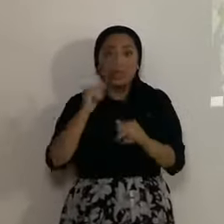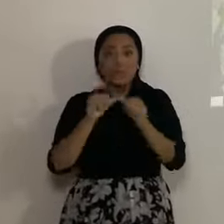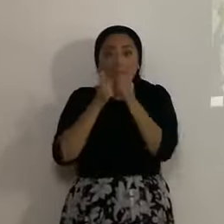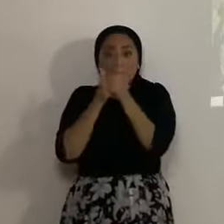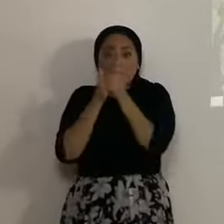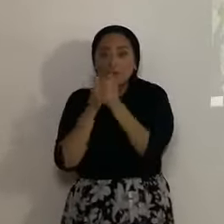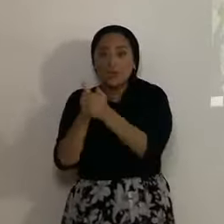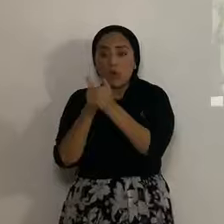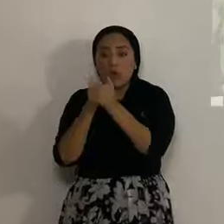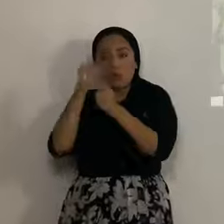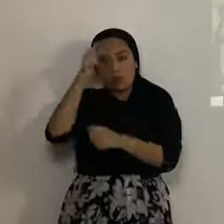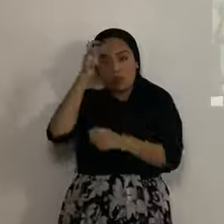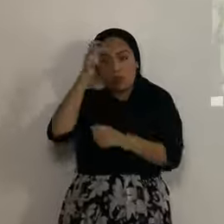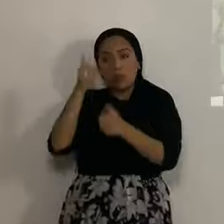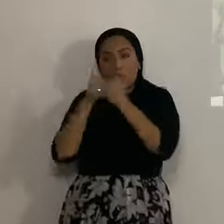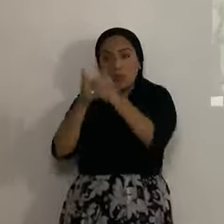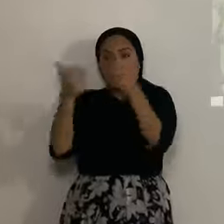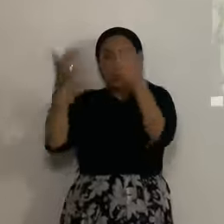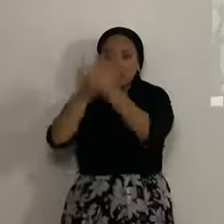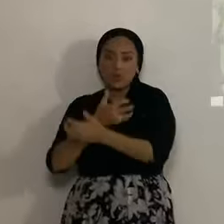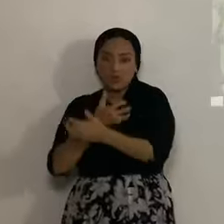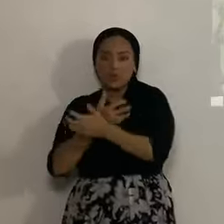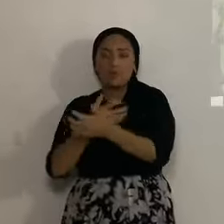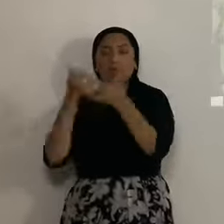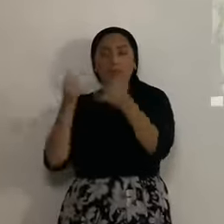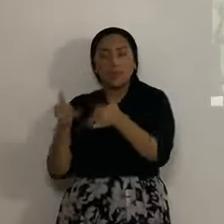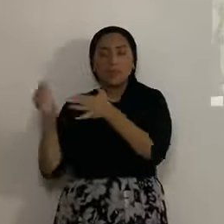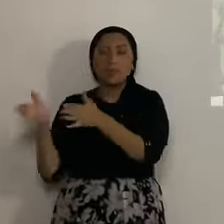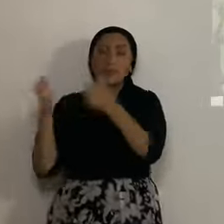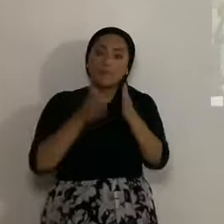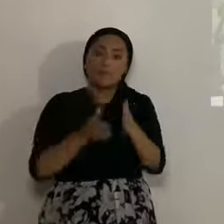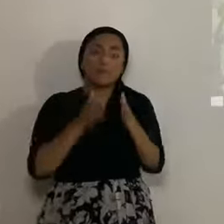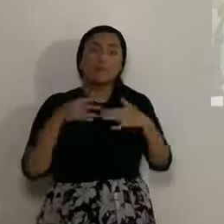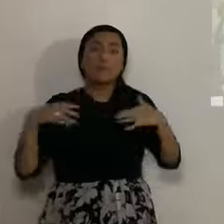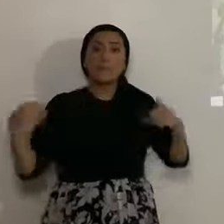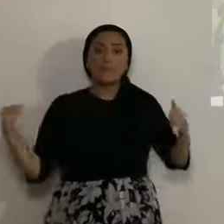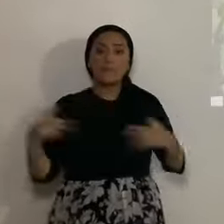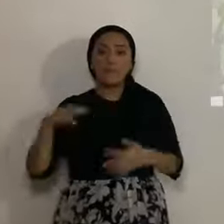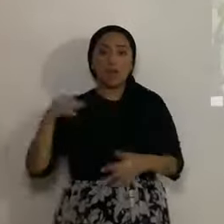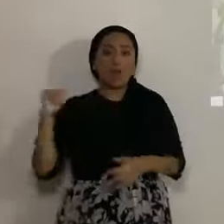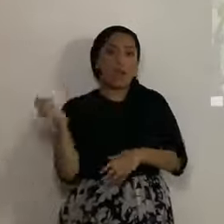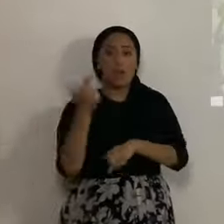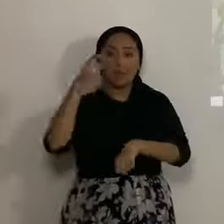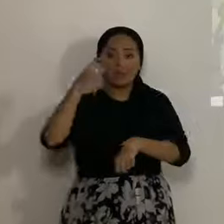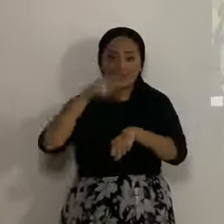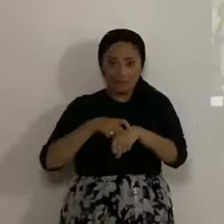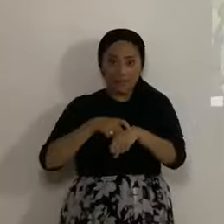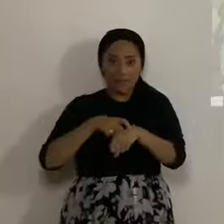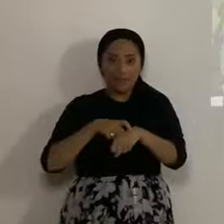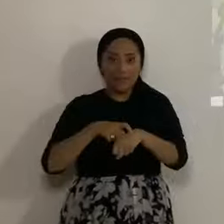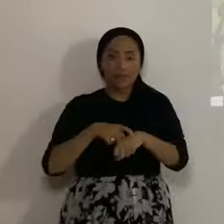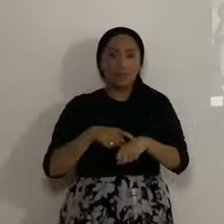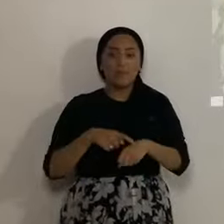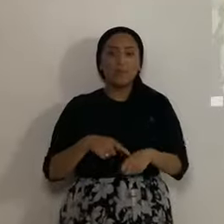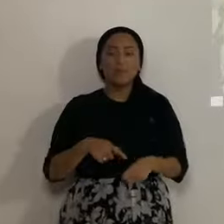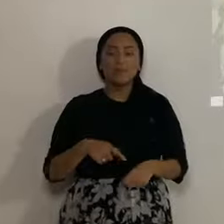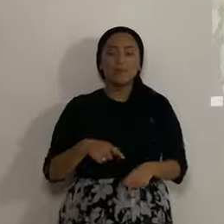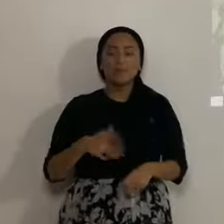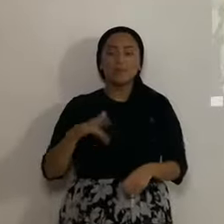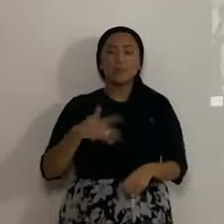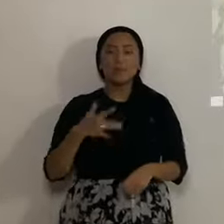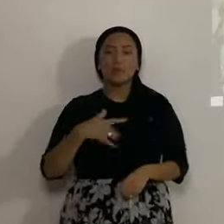casa, tan lógico, porque está en tinieblas. Ahora, el miedo, todo el tiempo, todo el tiempo, perdón, contempla